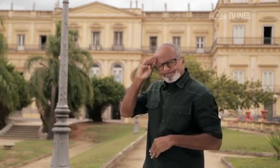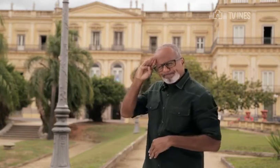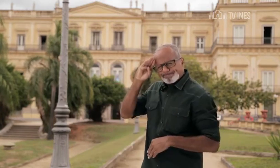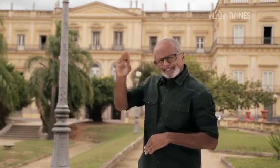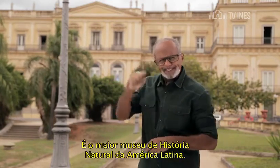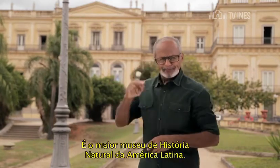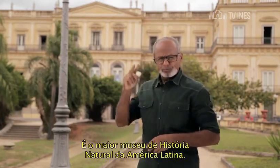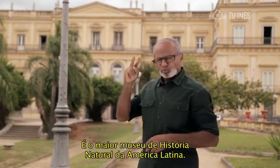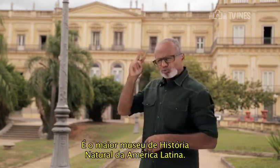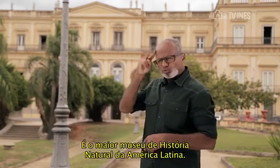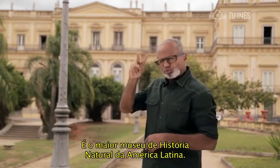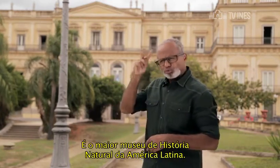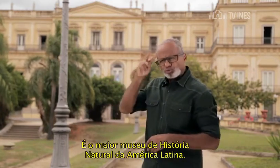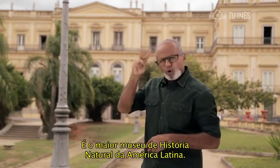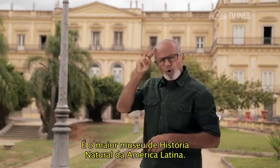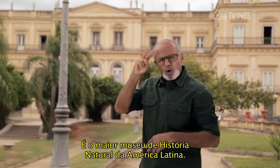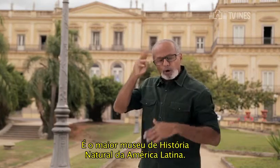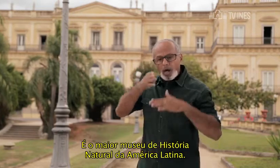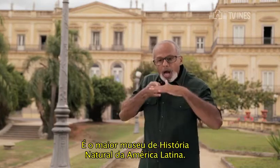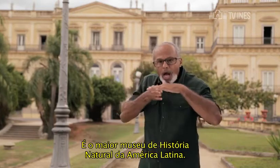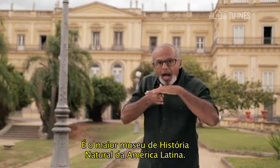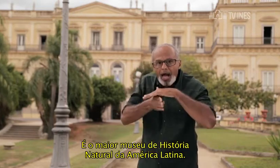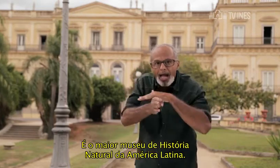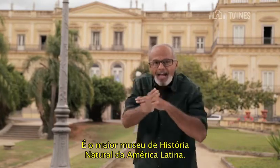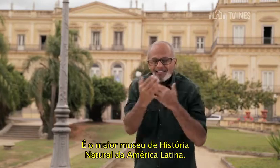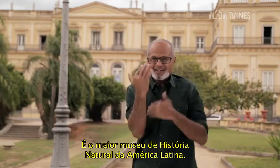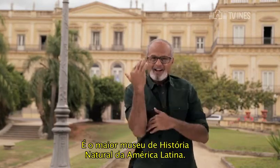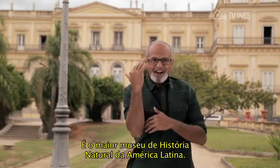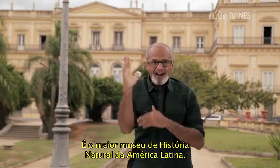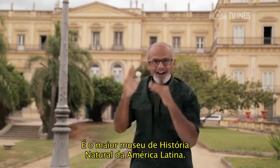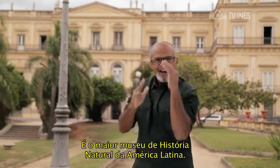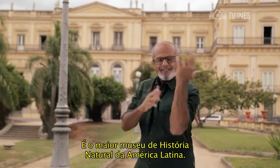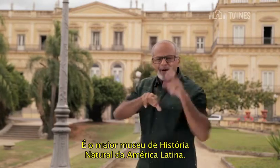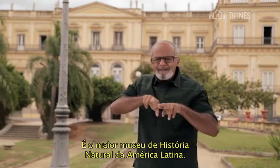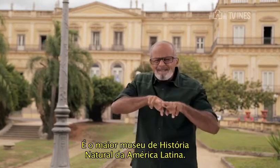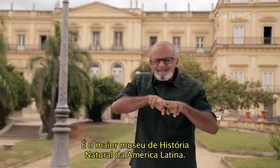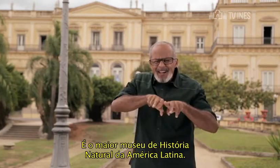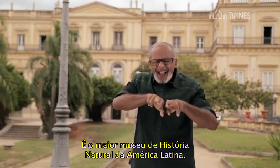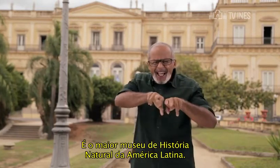É o maior museu de história natural da América Latina.